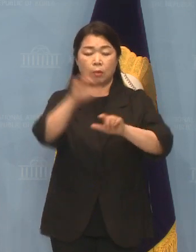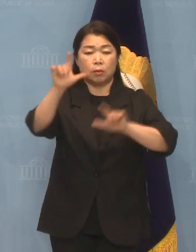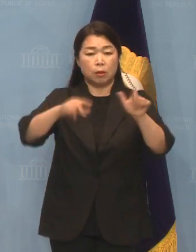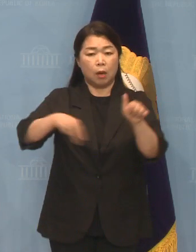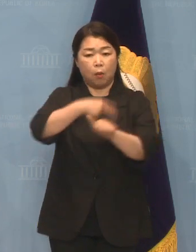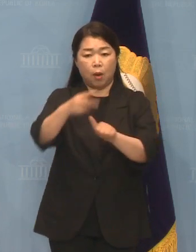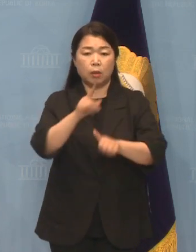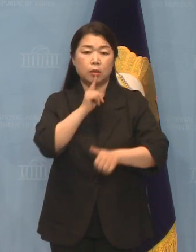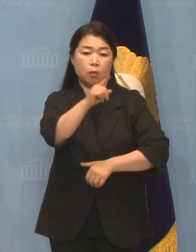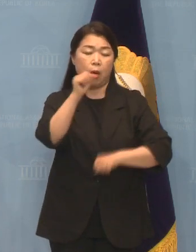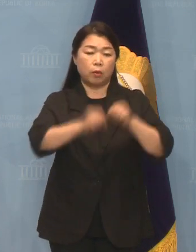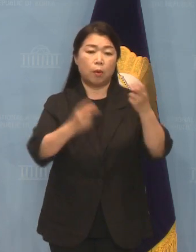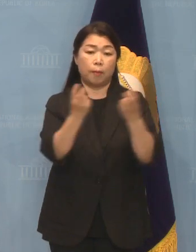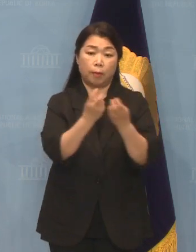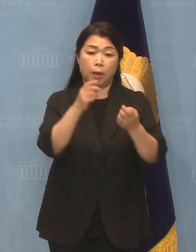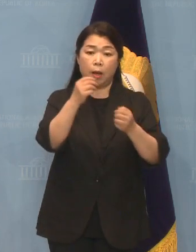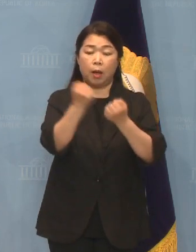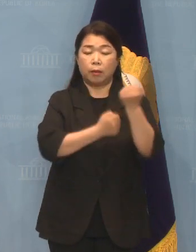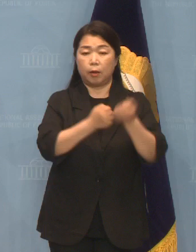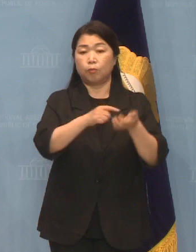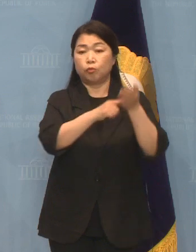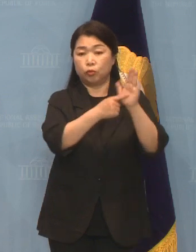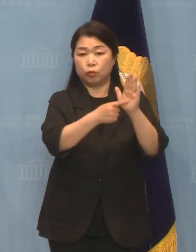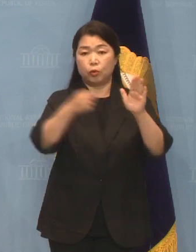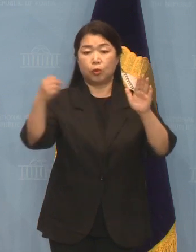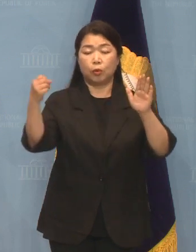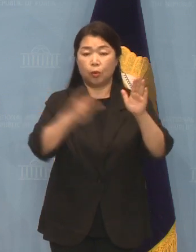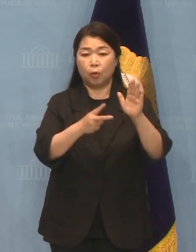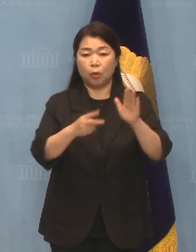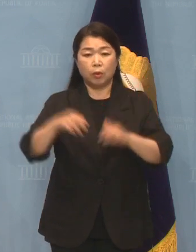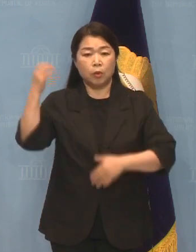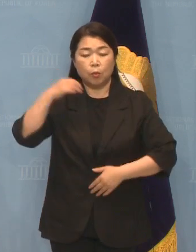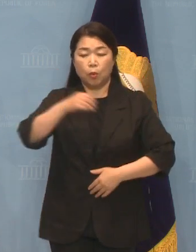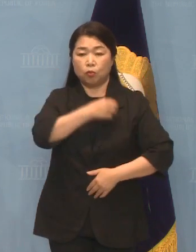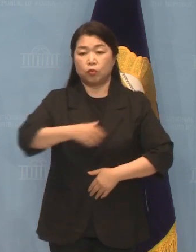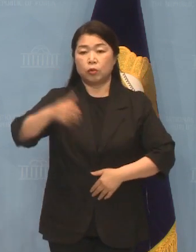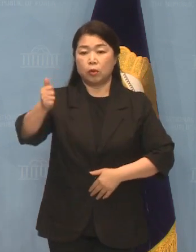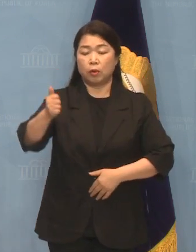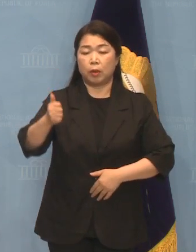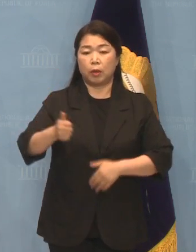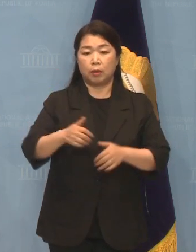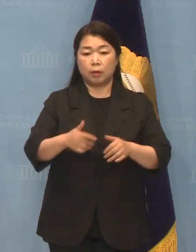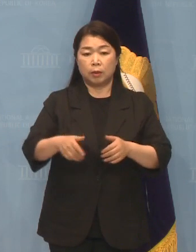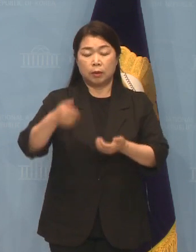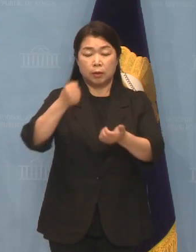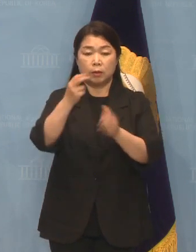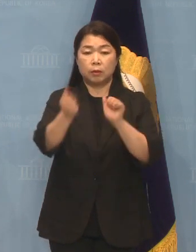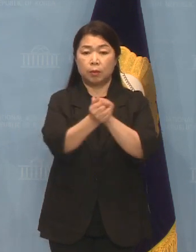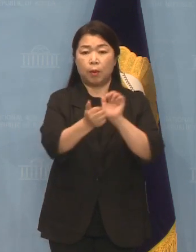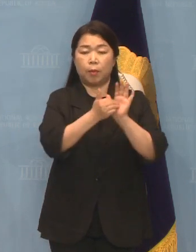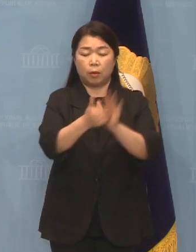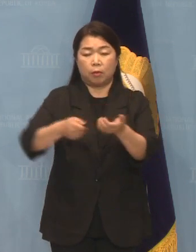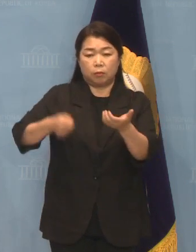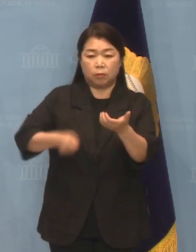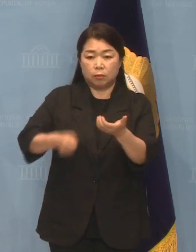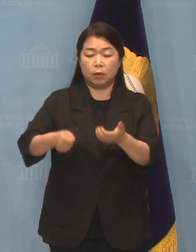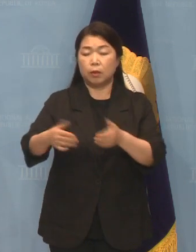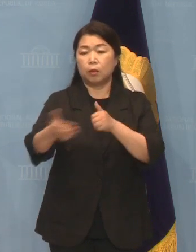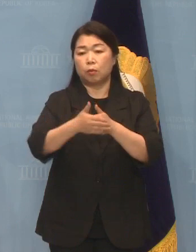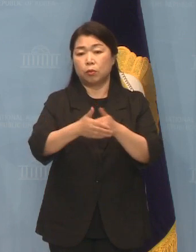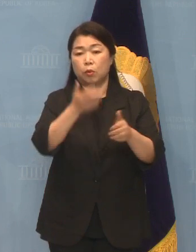상황 신고와 행동요령 안내문과 그리고 영등포구청의 방역협조 공문을 국회 전 구성원에